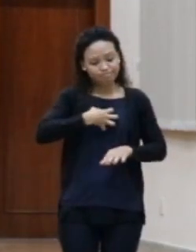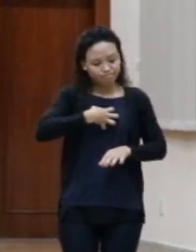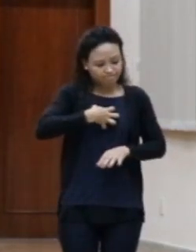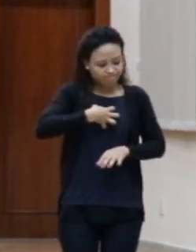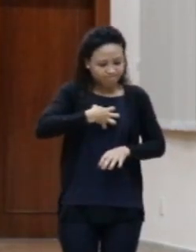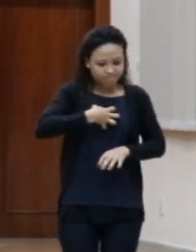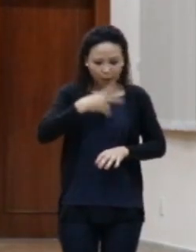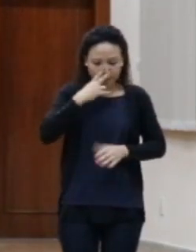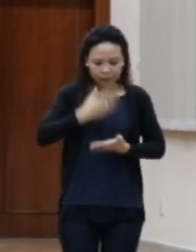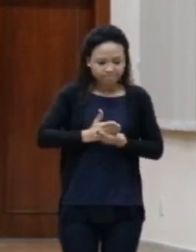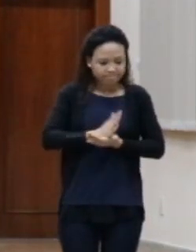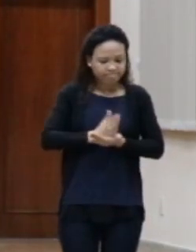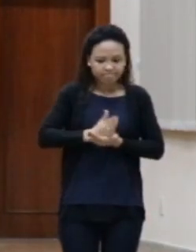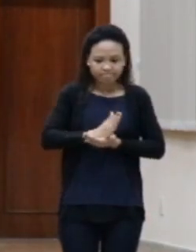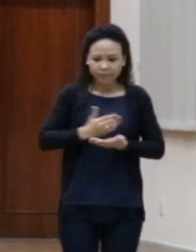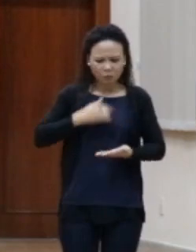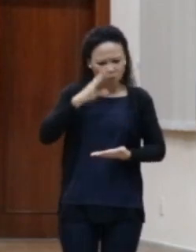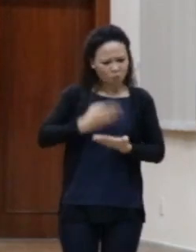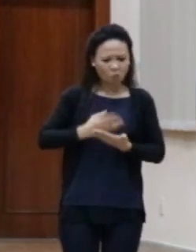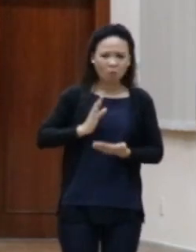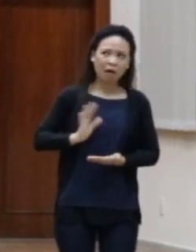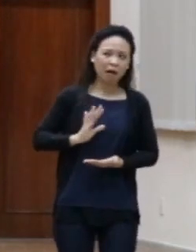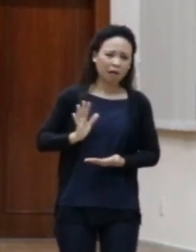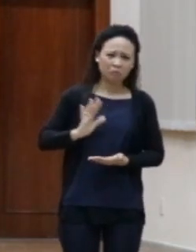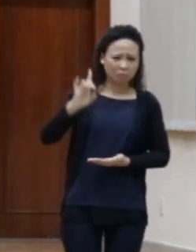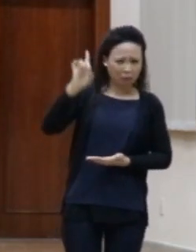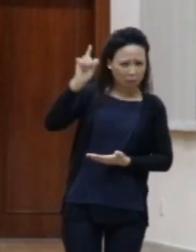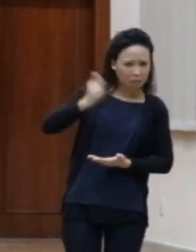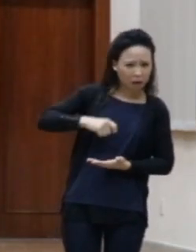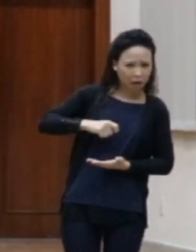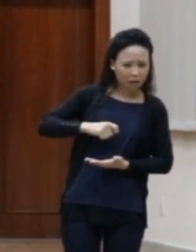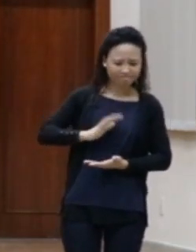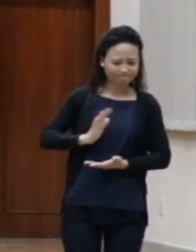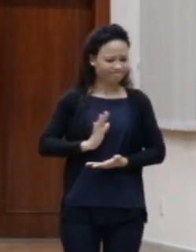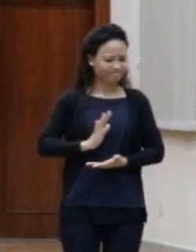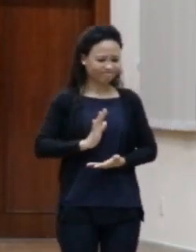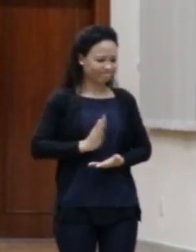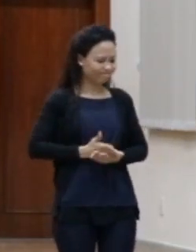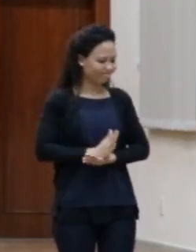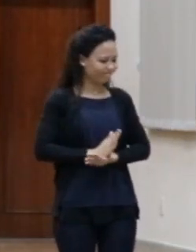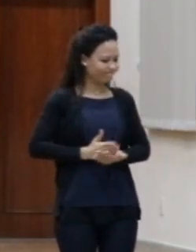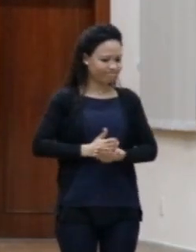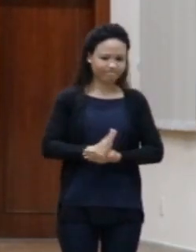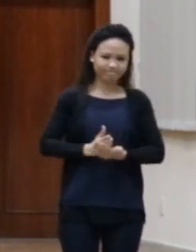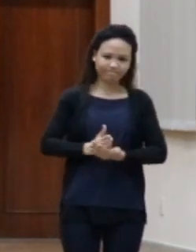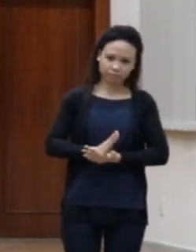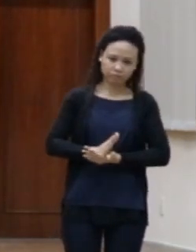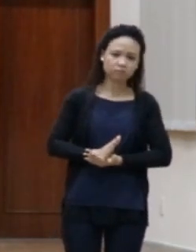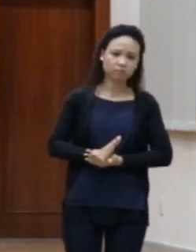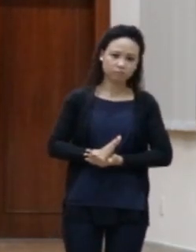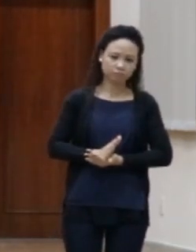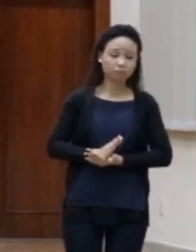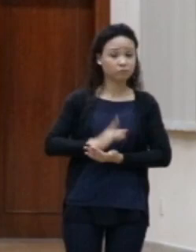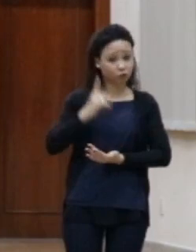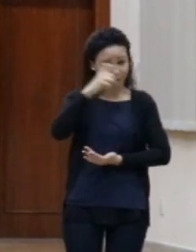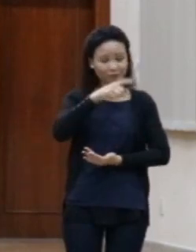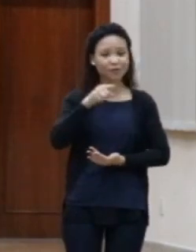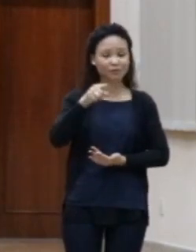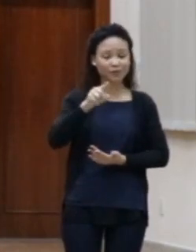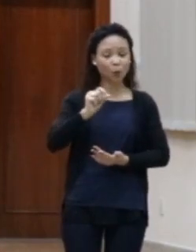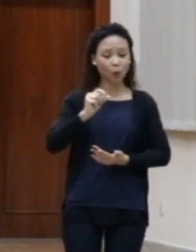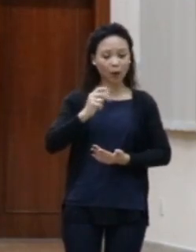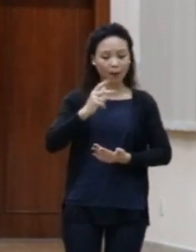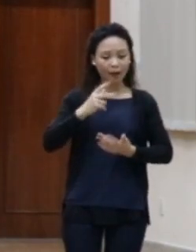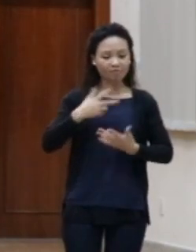você digerir isso se você não crê no Senhor Jesus e no seu rico propósito. Mas